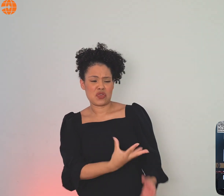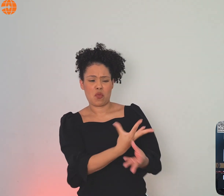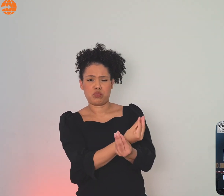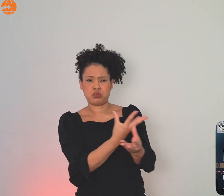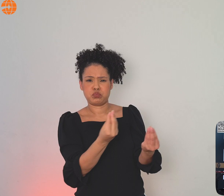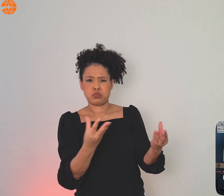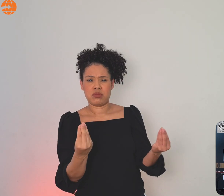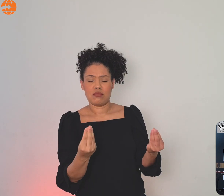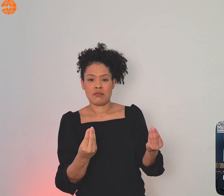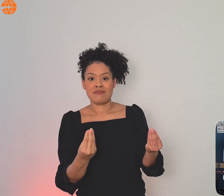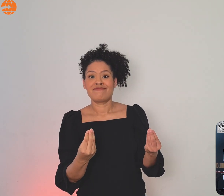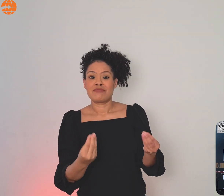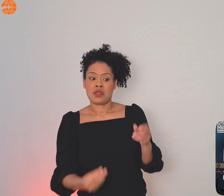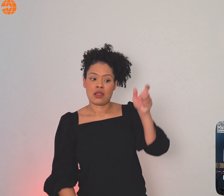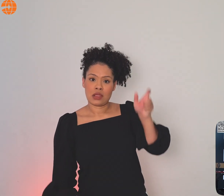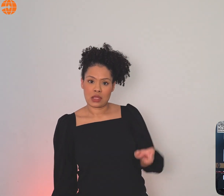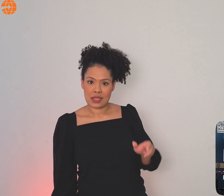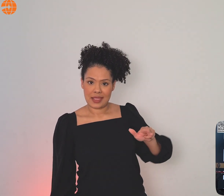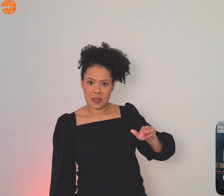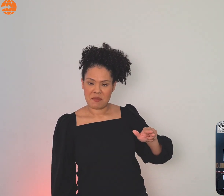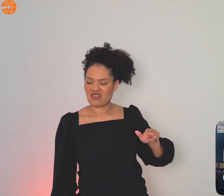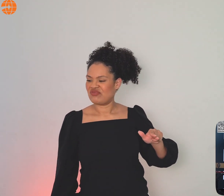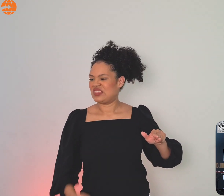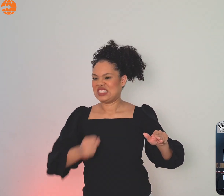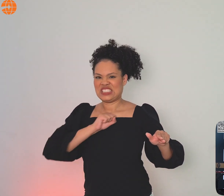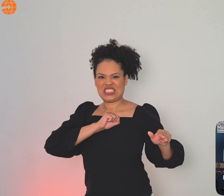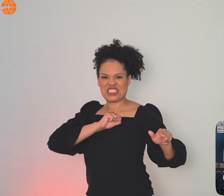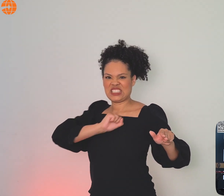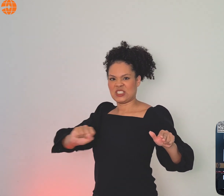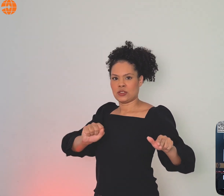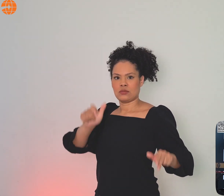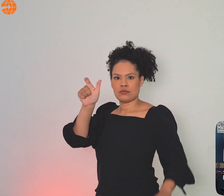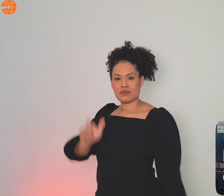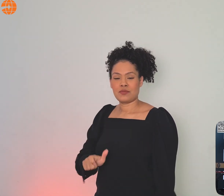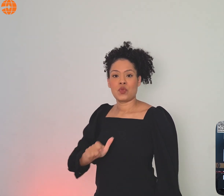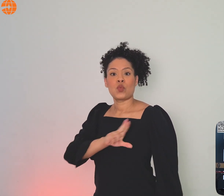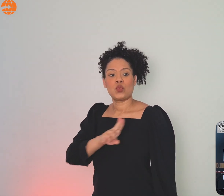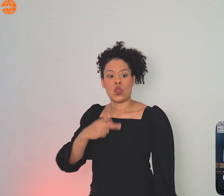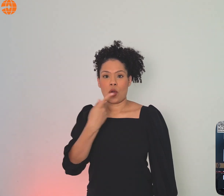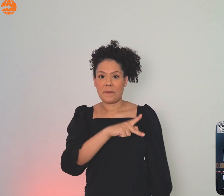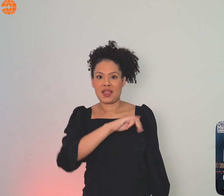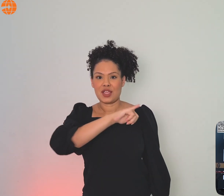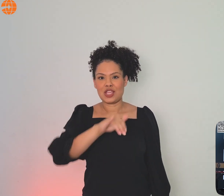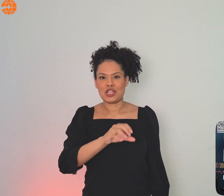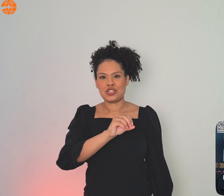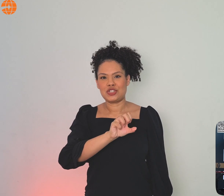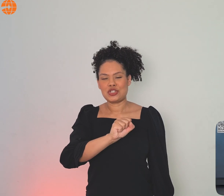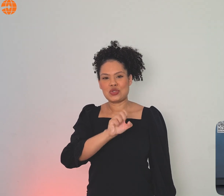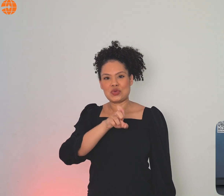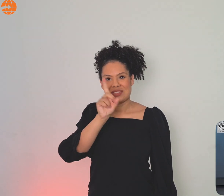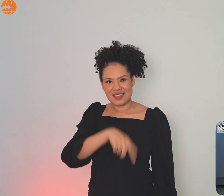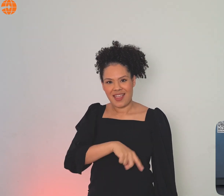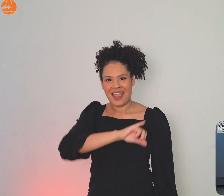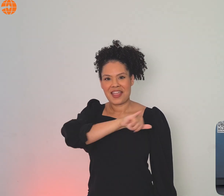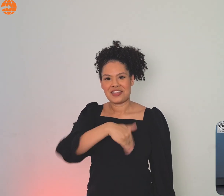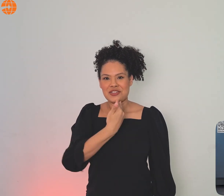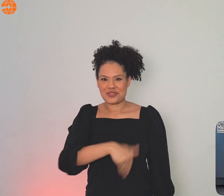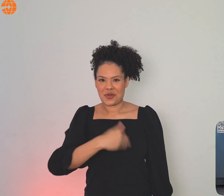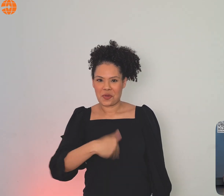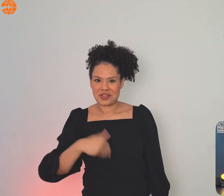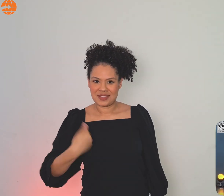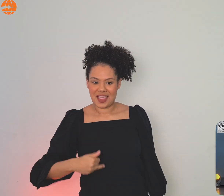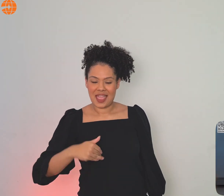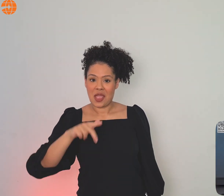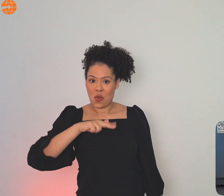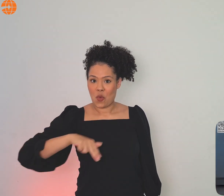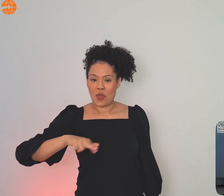filhos, porque ele era o queridinho do papai. O nome desse filho era José. Eles venderam José para o Egito. O